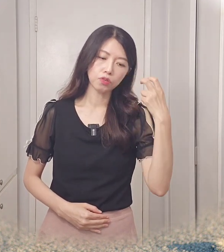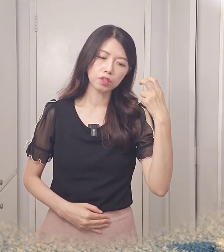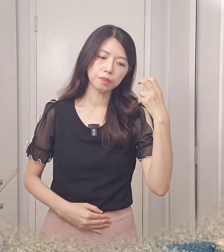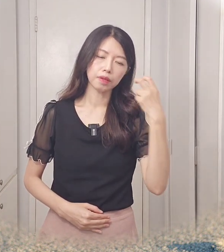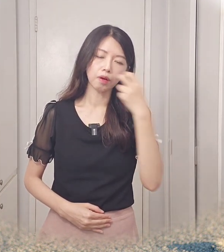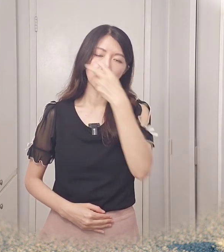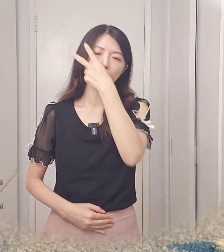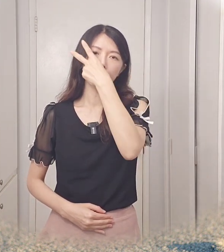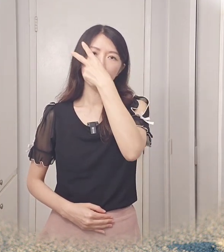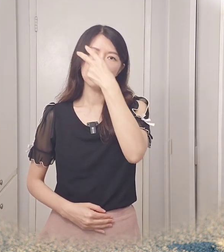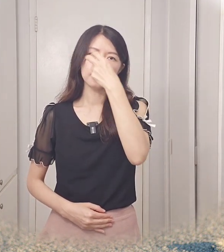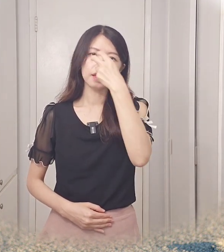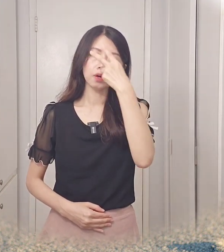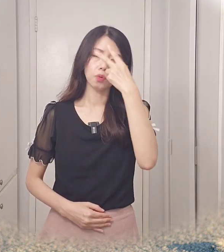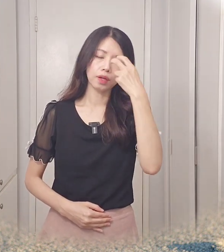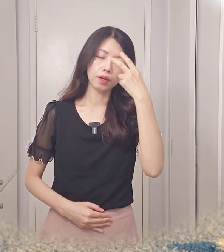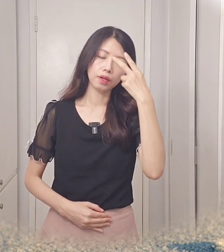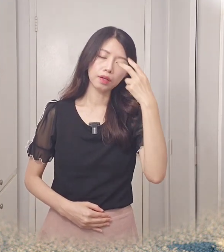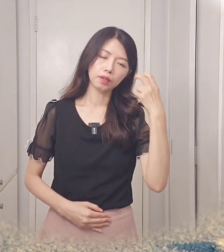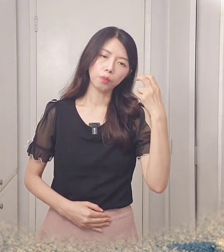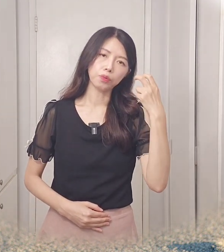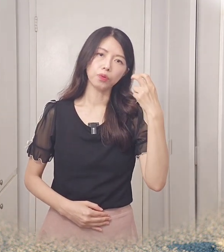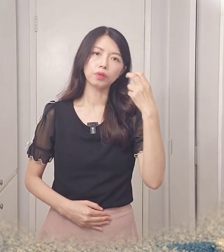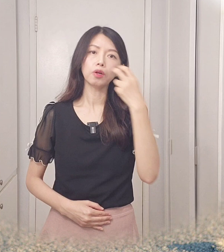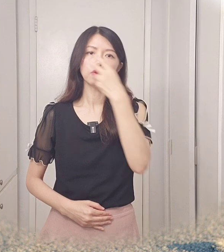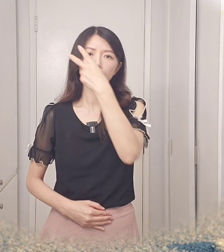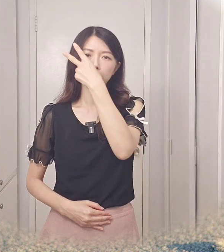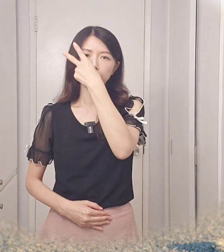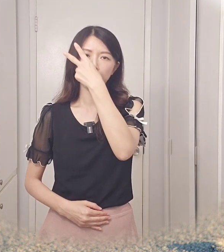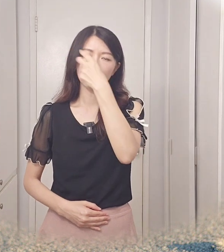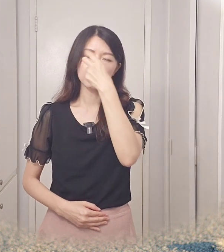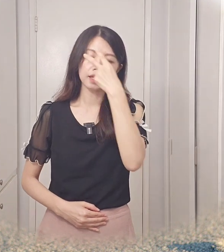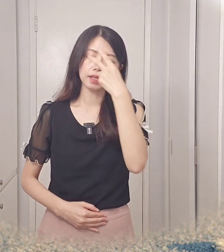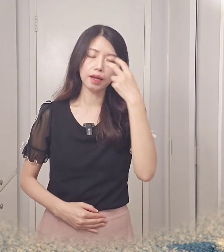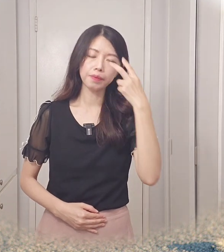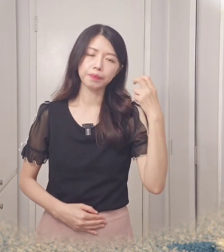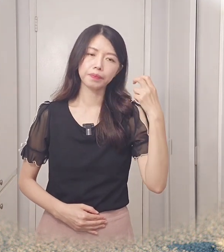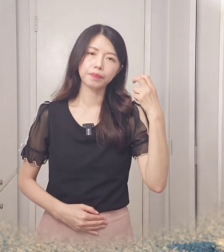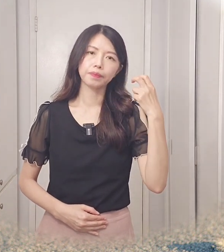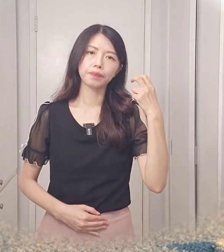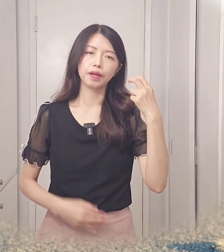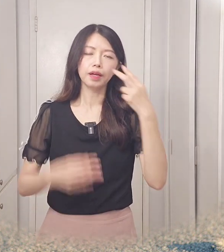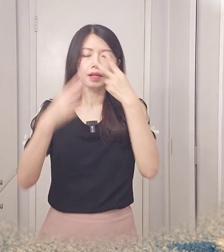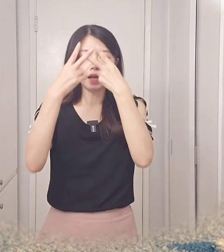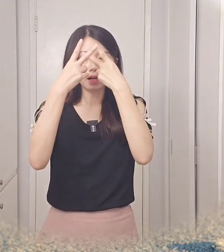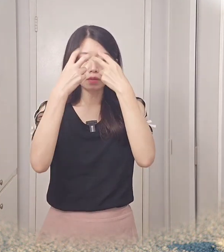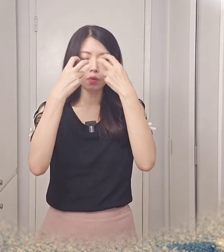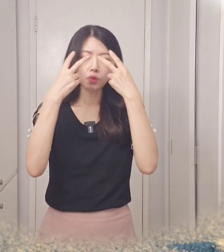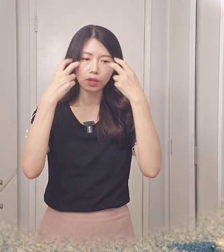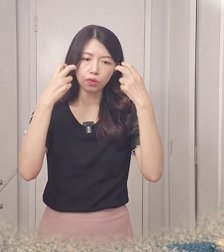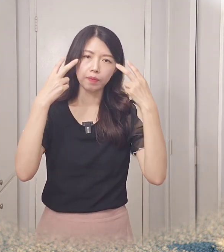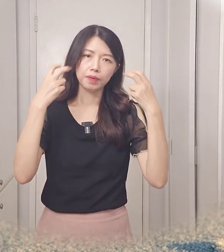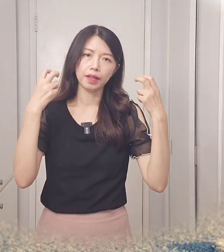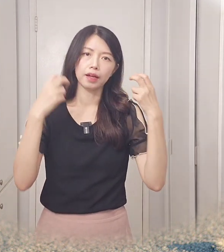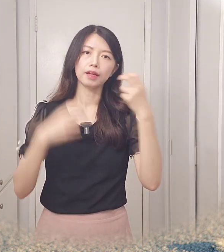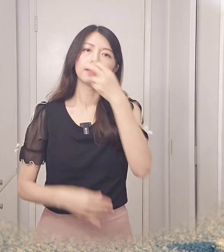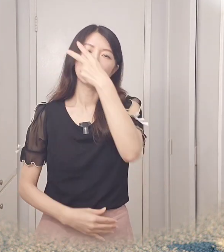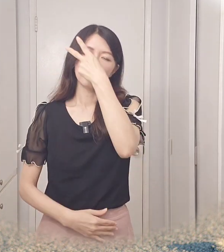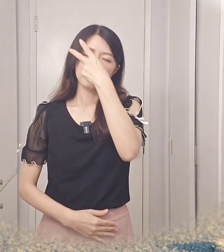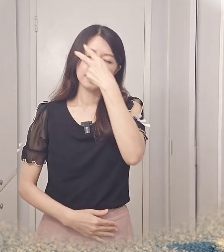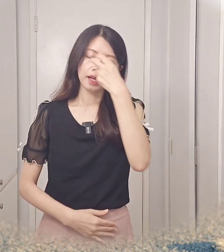고불고불 해주시면서 살짝 고개를 옆으로 떨어뜨려 주시면 돼요. 자다. 양손으로 하셔도